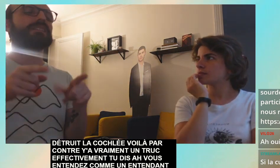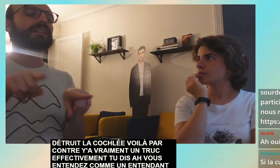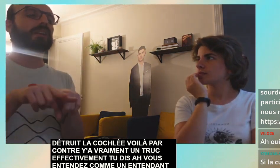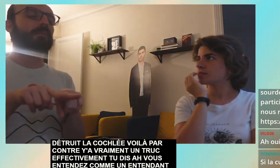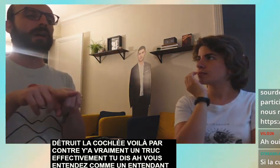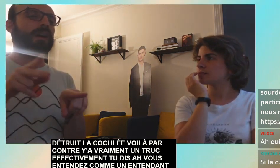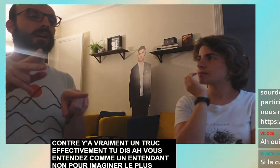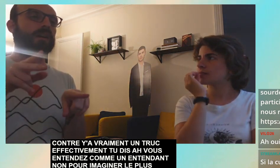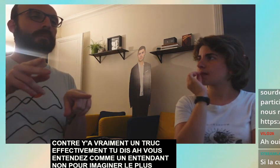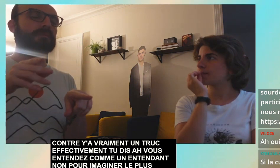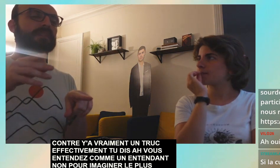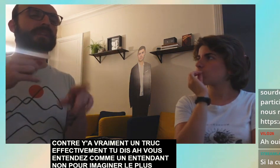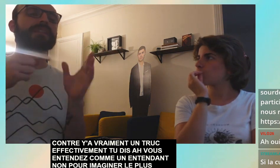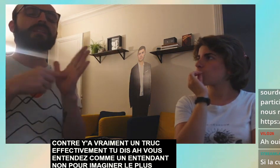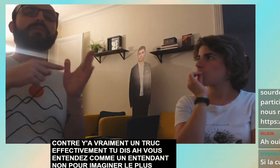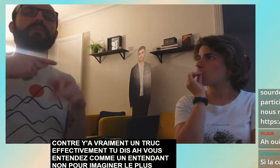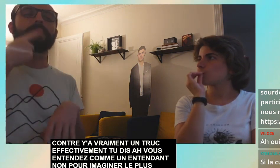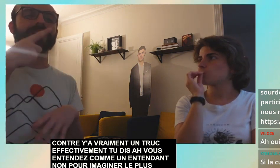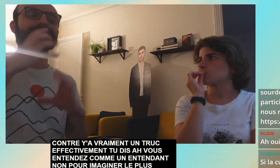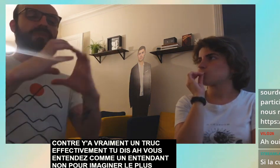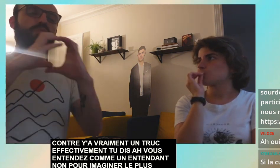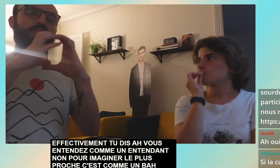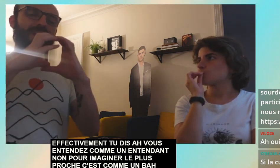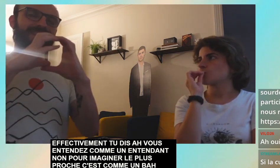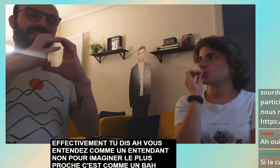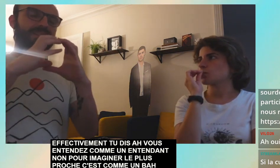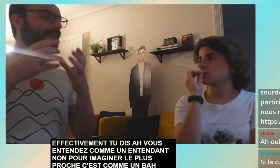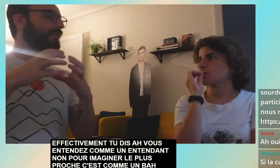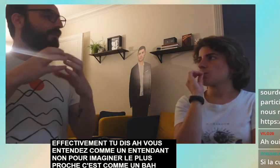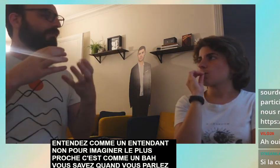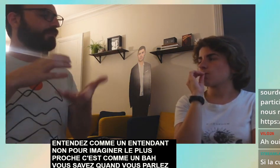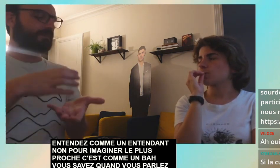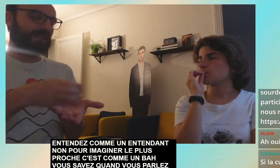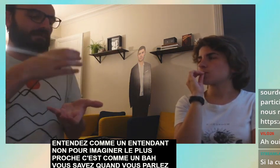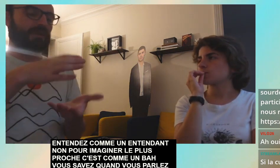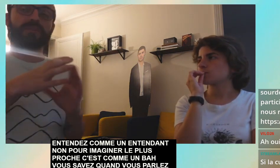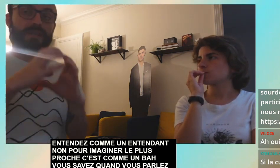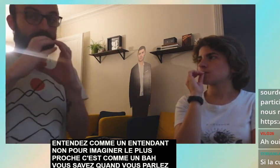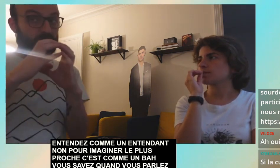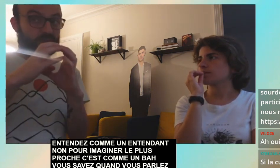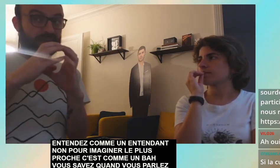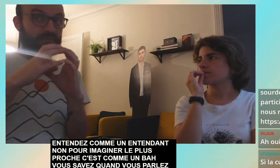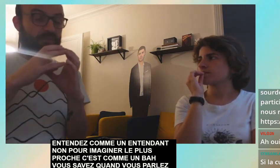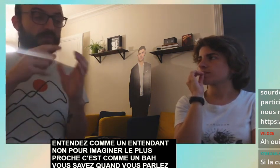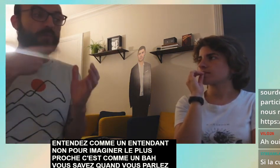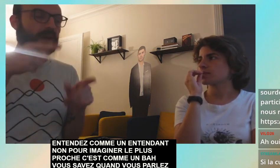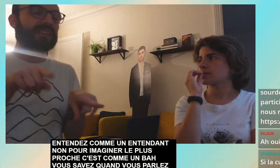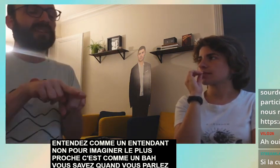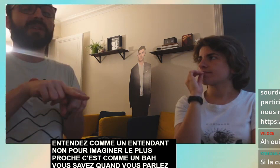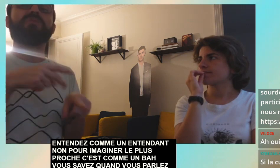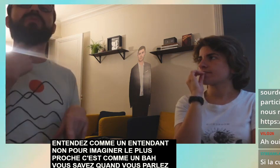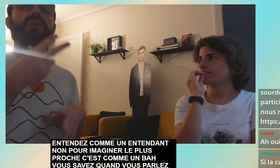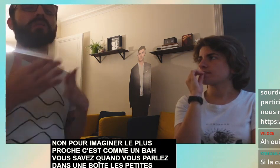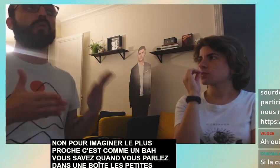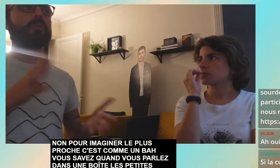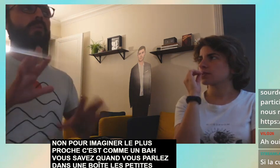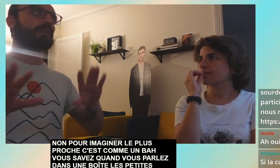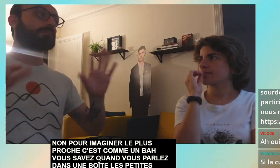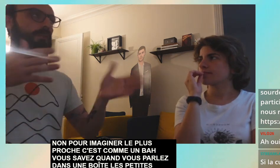c'est comme un... vous savez, quand vous parlez dans une boîte, les boîtes de conserve, vous parlez, ça fait comme une voix de robot, à peu